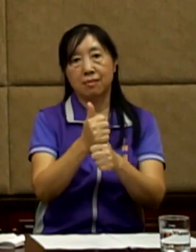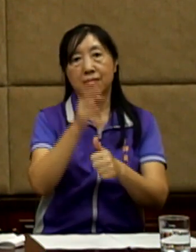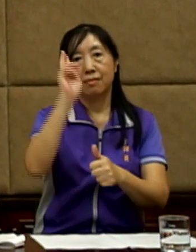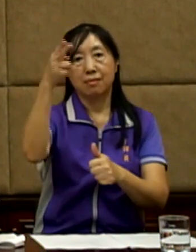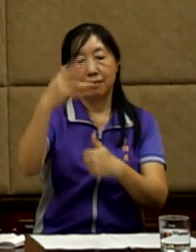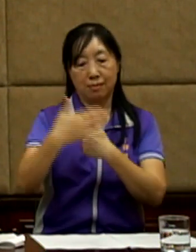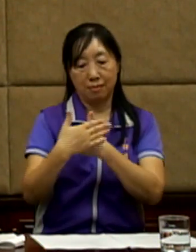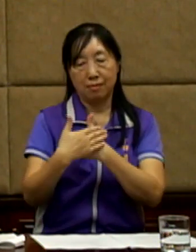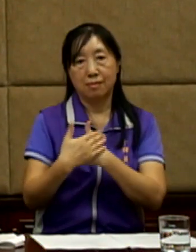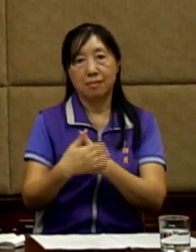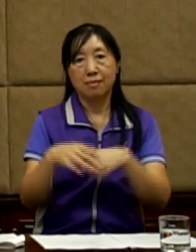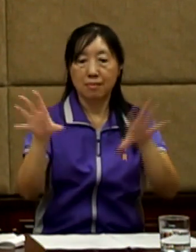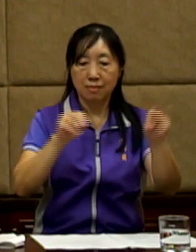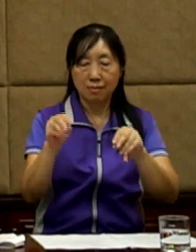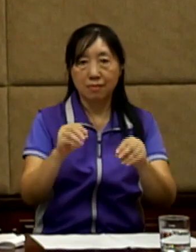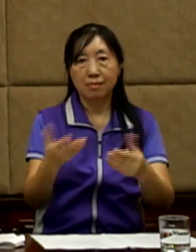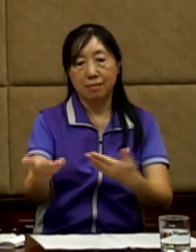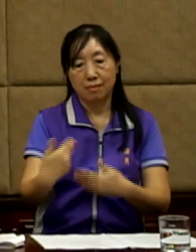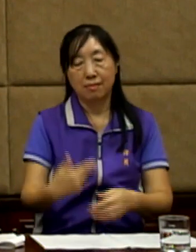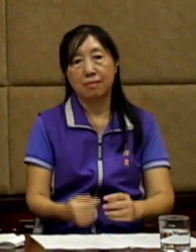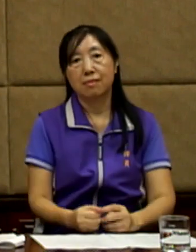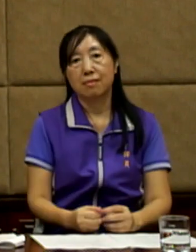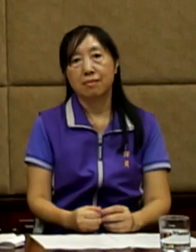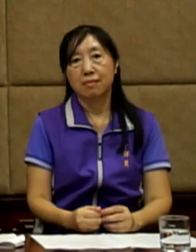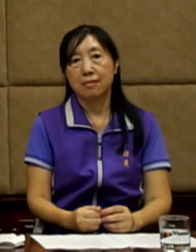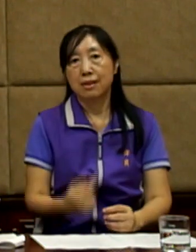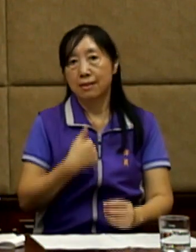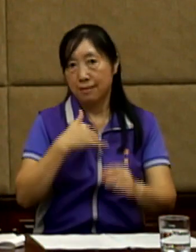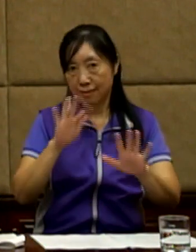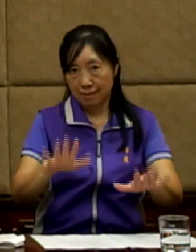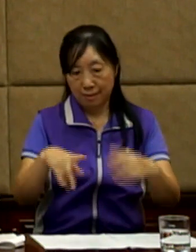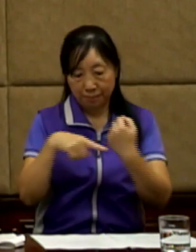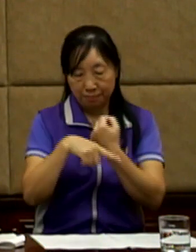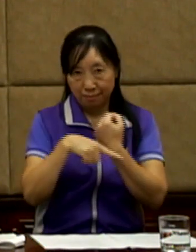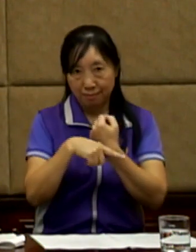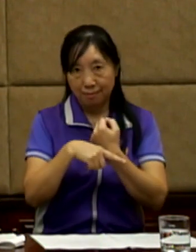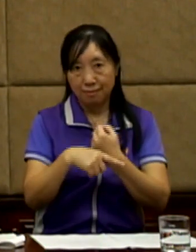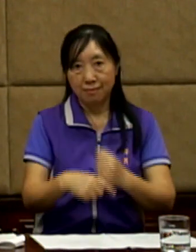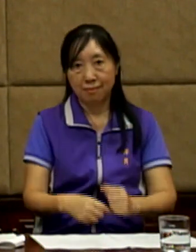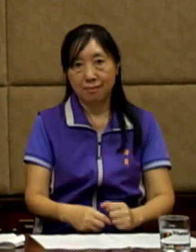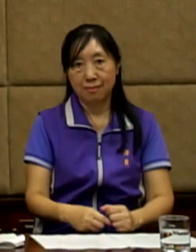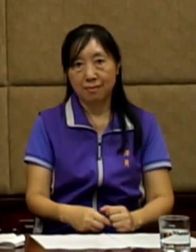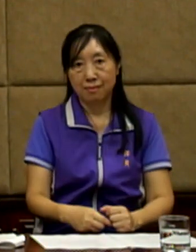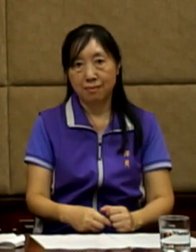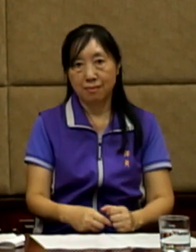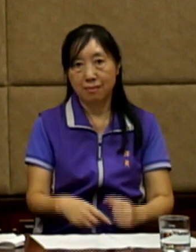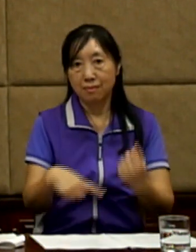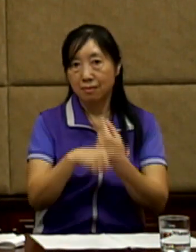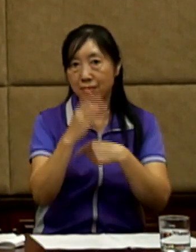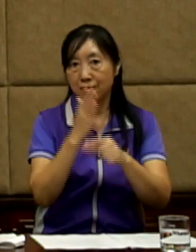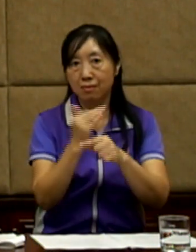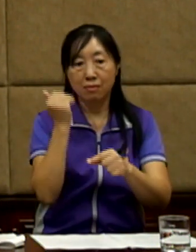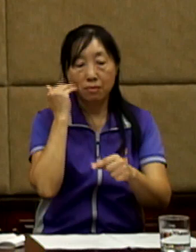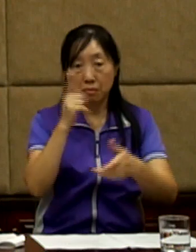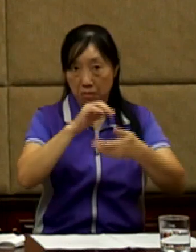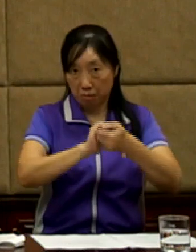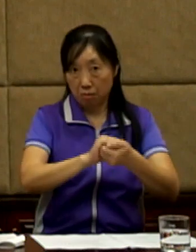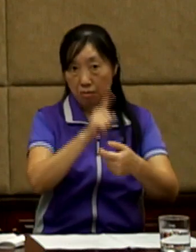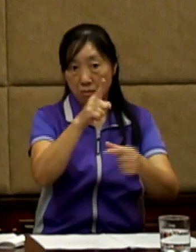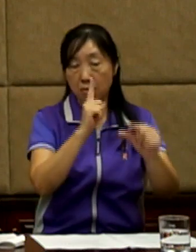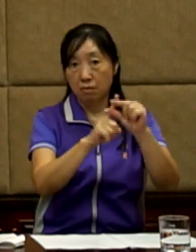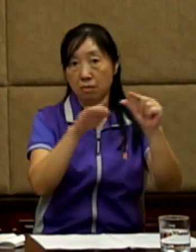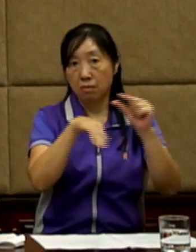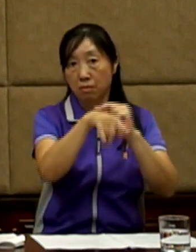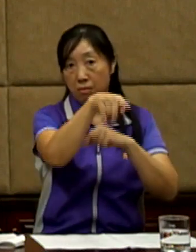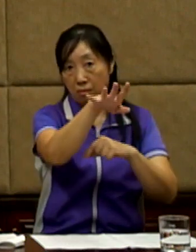提供相关的文件。那我们现在正在研习当中，那假使确定中广有违反党政军条